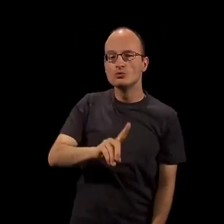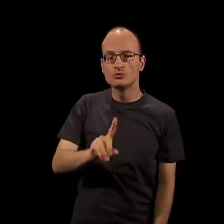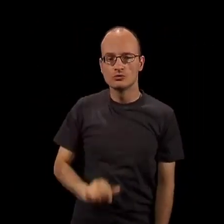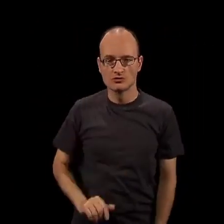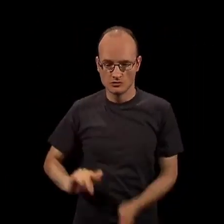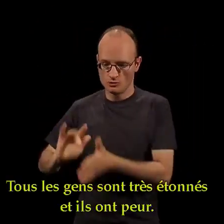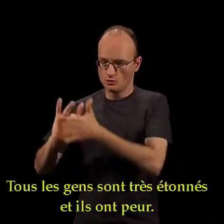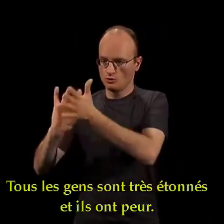Dieu !»